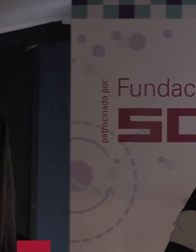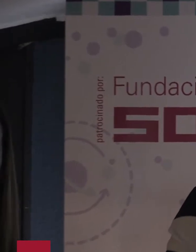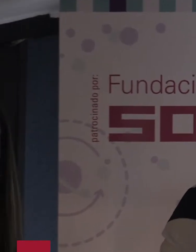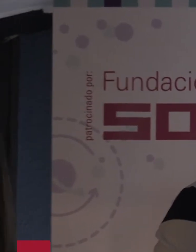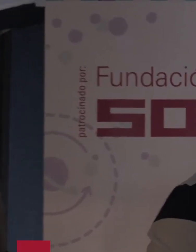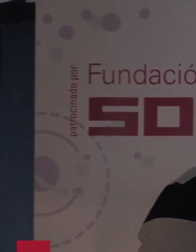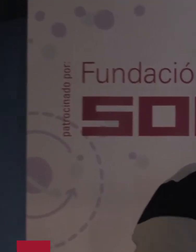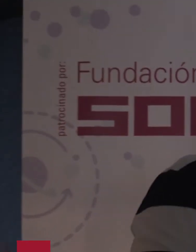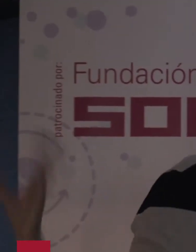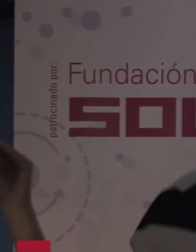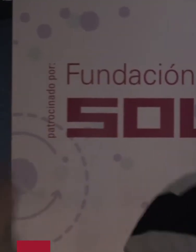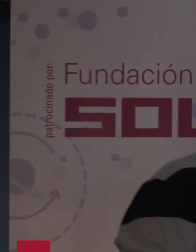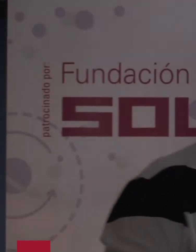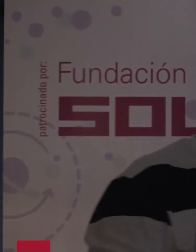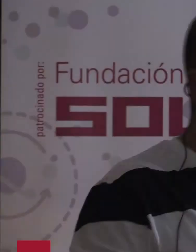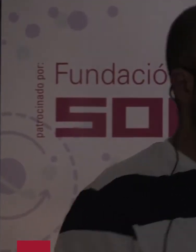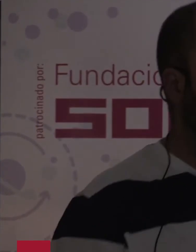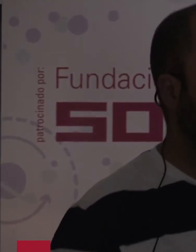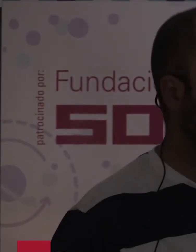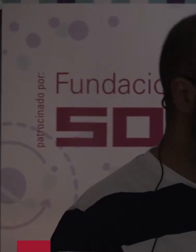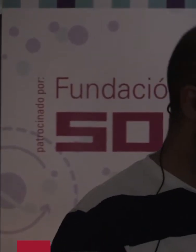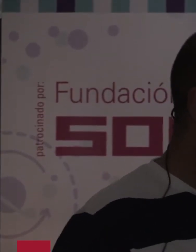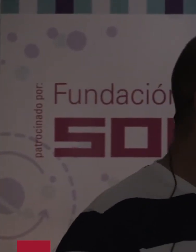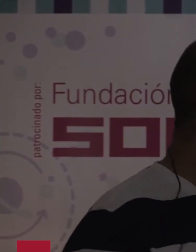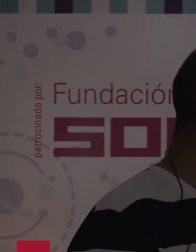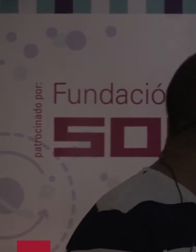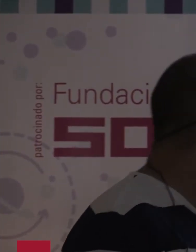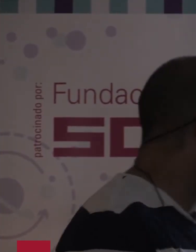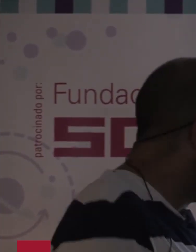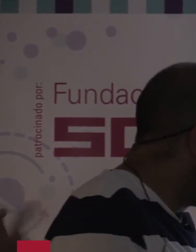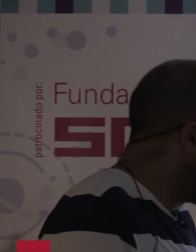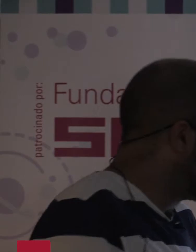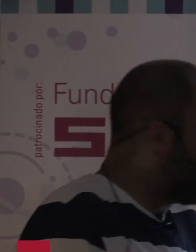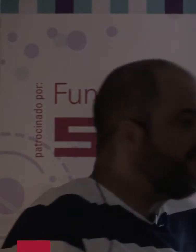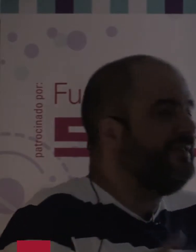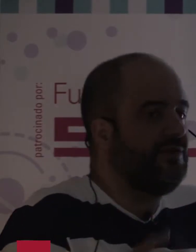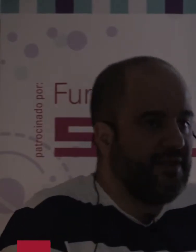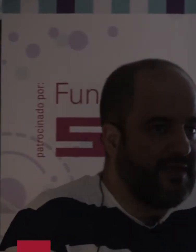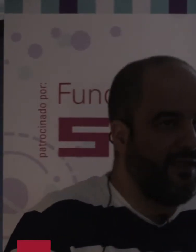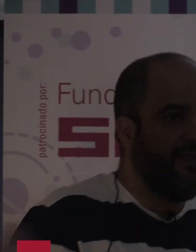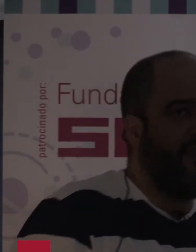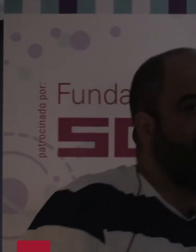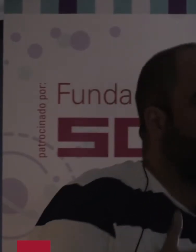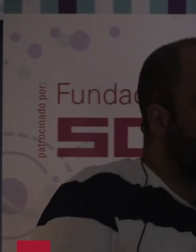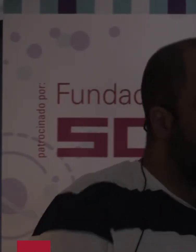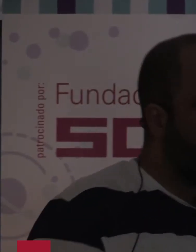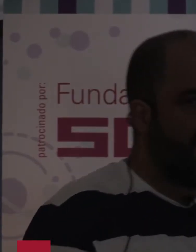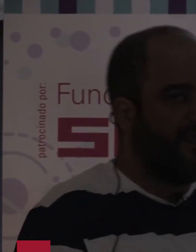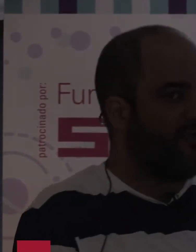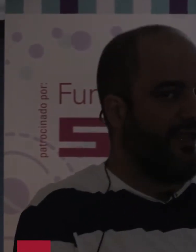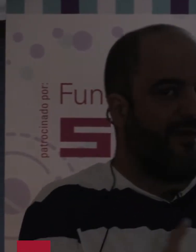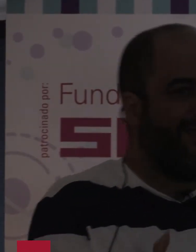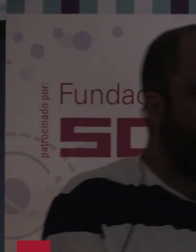hablando. Eso lo hace un equipo de investigación en Francia, utilizando una tecnología que se llama spintrónica, electrónica de